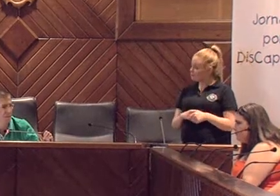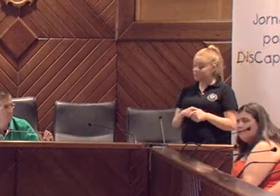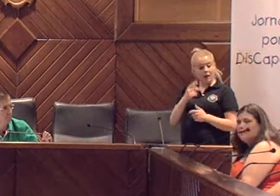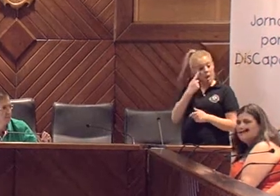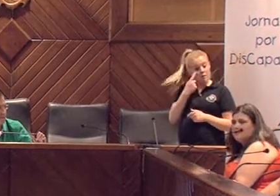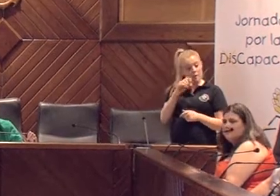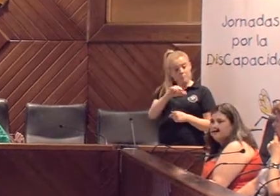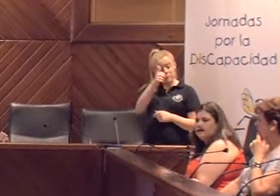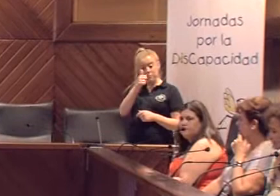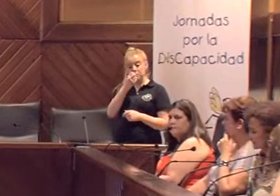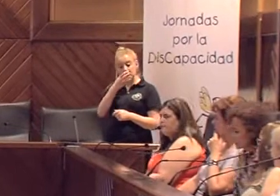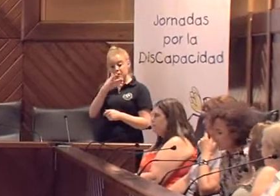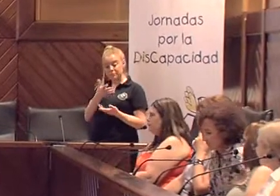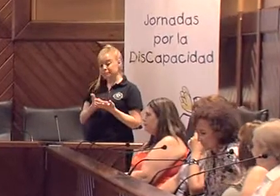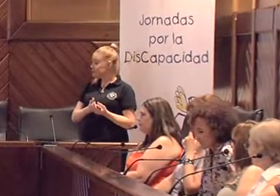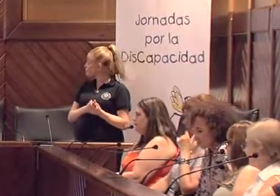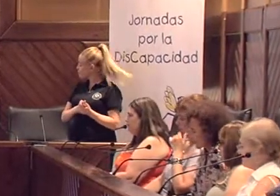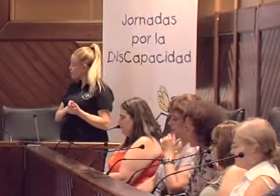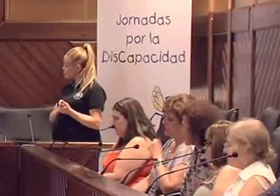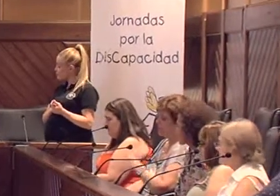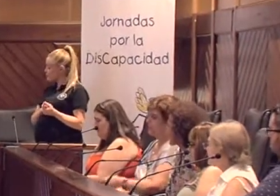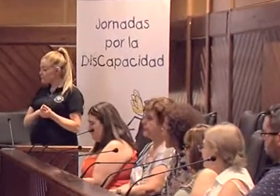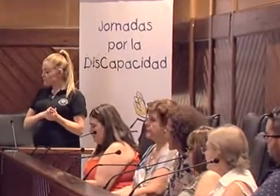veis bien para esta jornada. Venga.